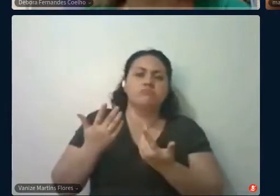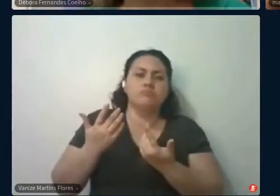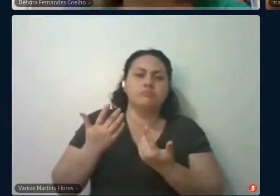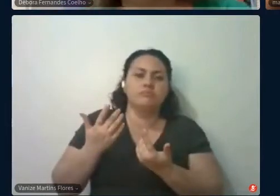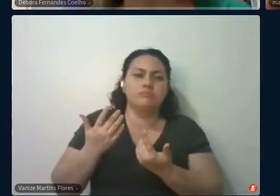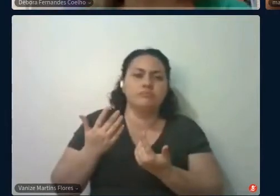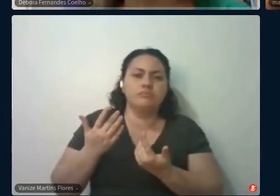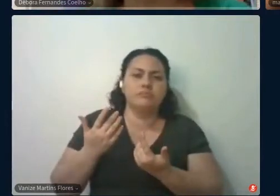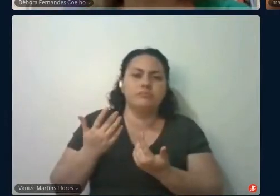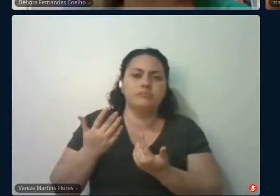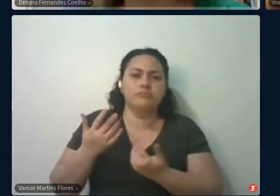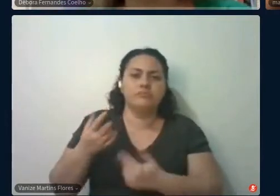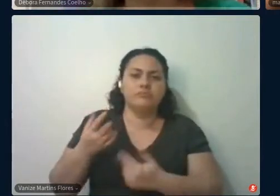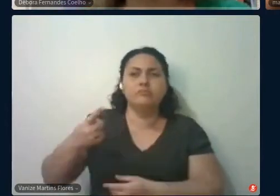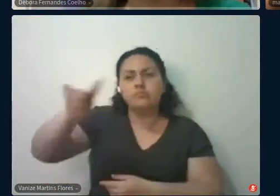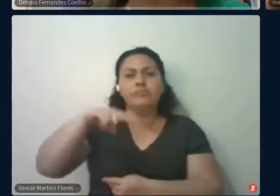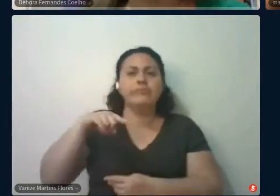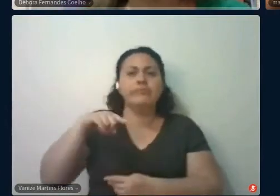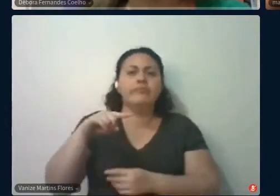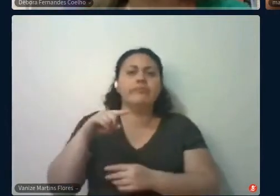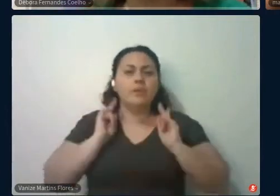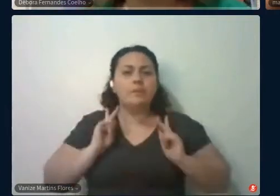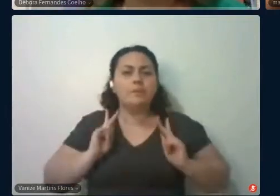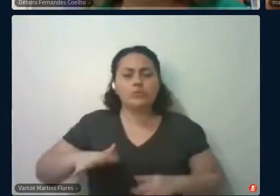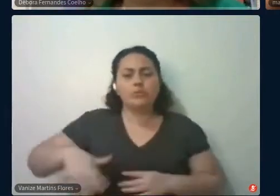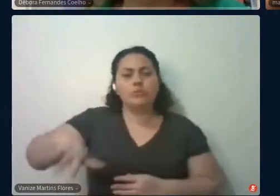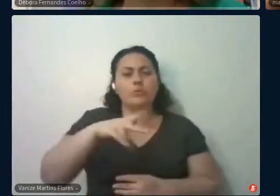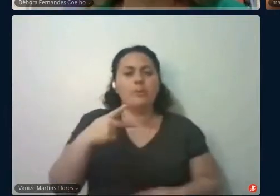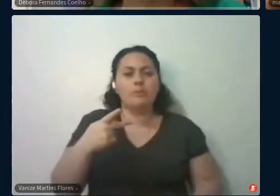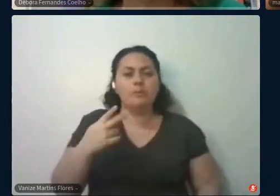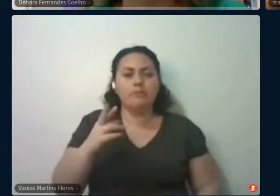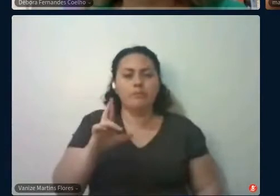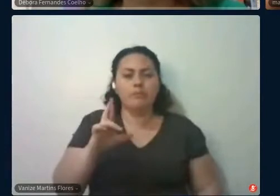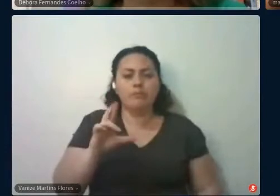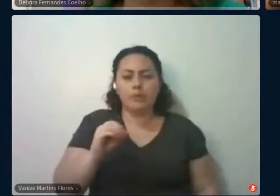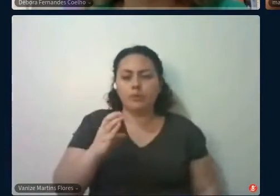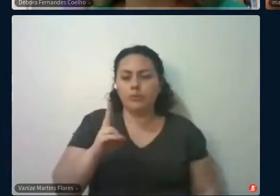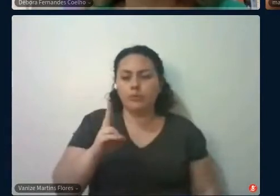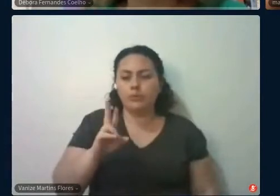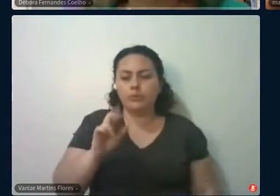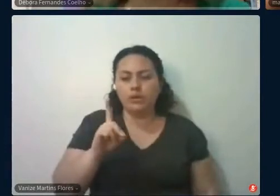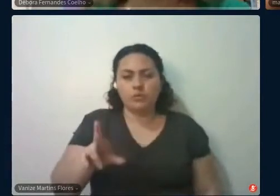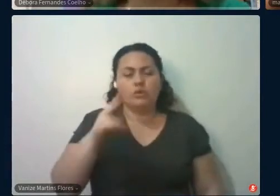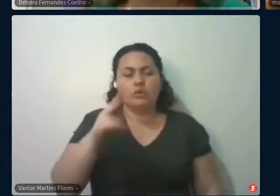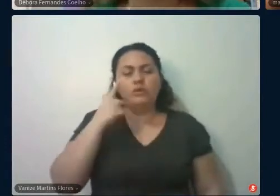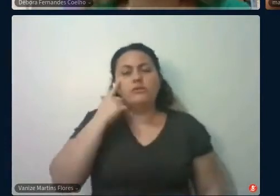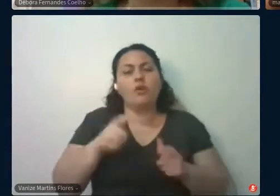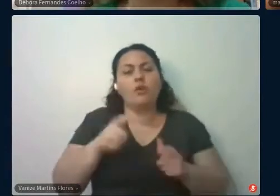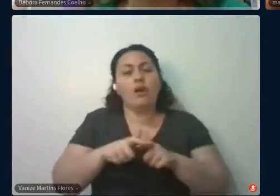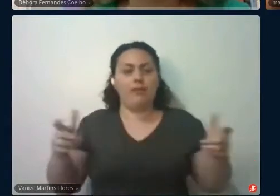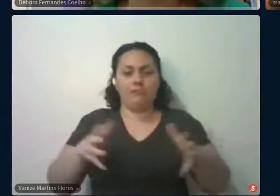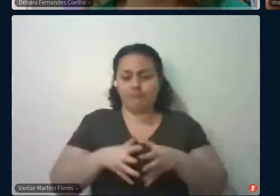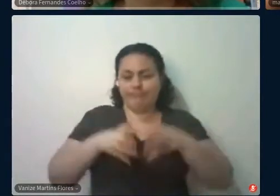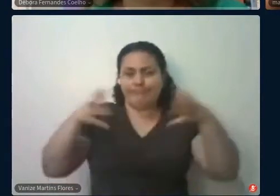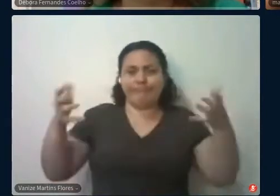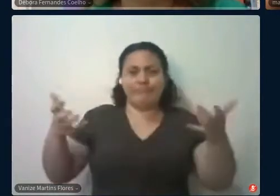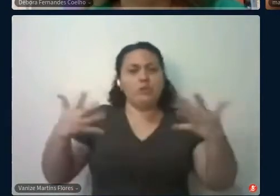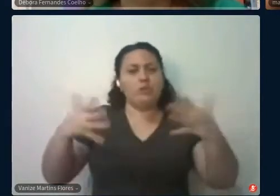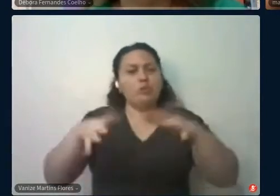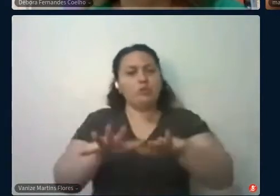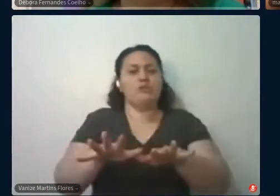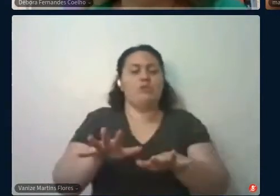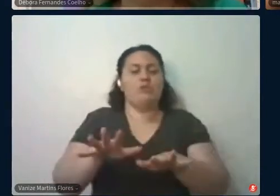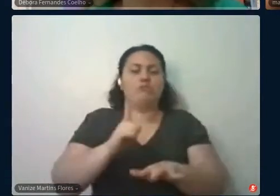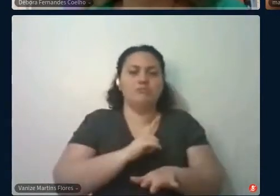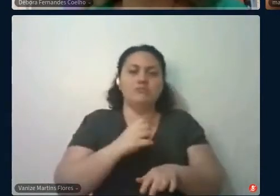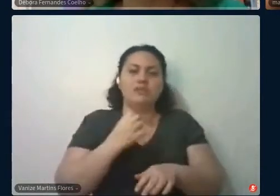em consulta com a Procuradoria, para ver como nós podemos ampliar a questão da inclusão no sentido de fornecimento de plano,